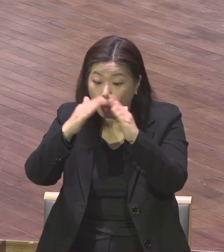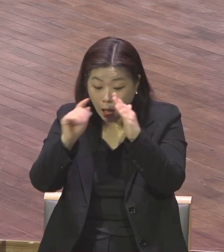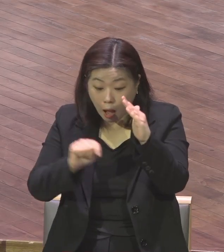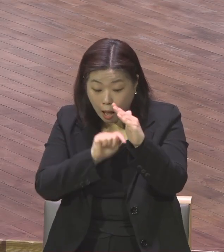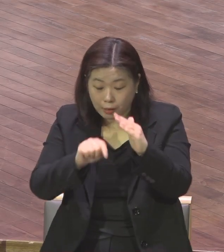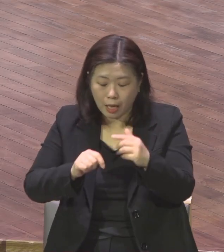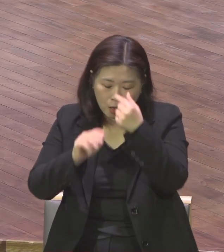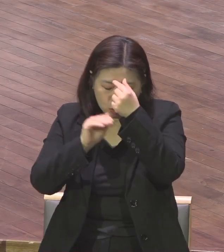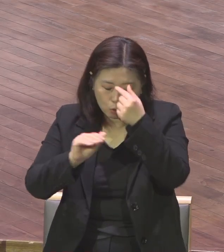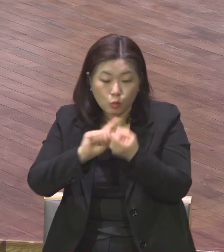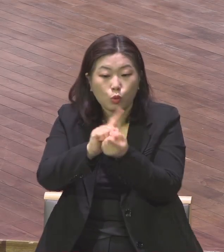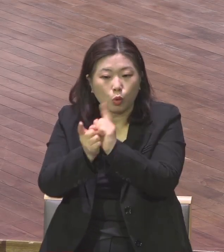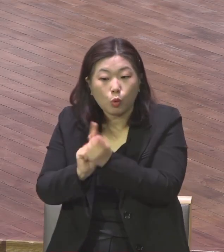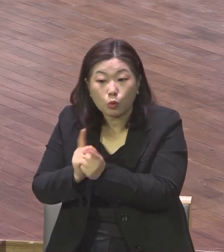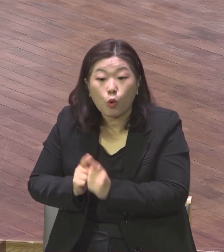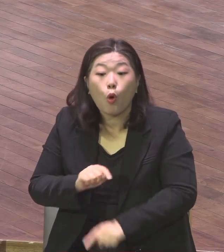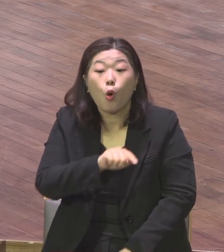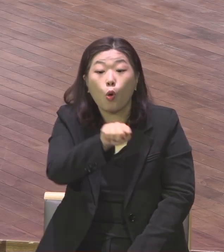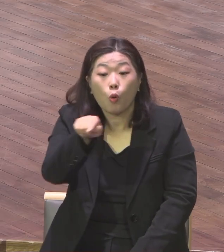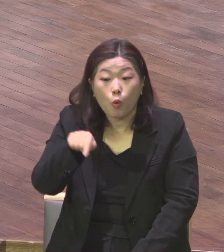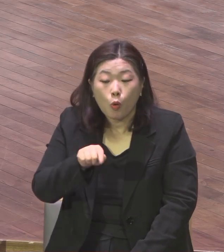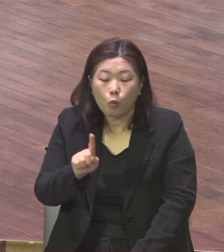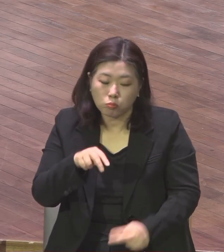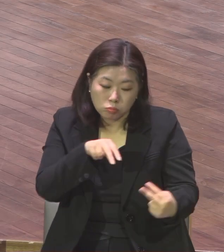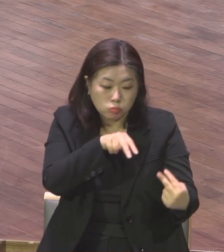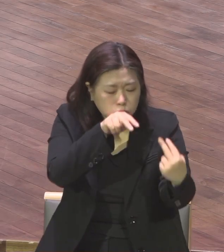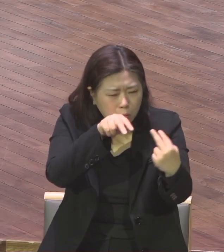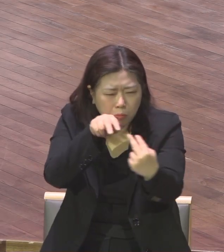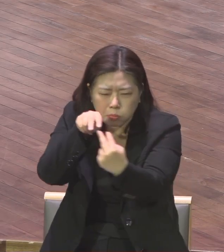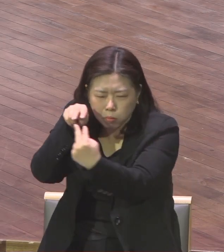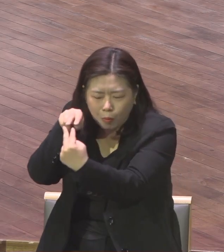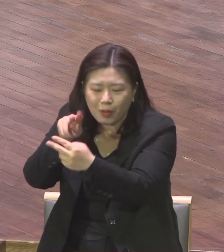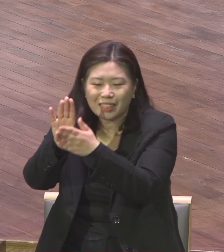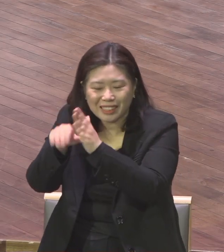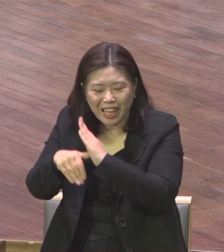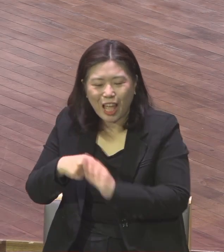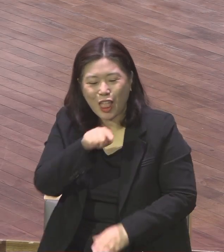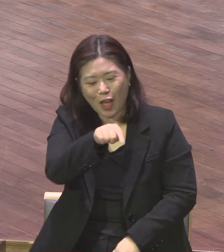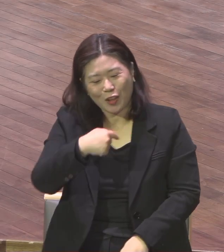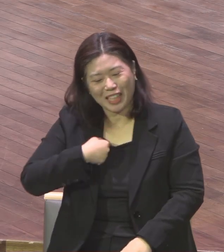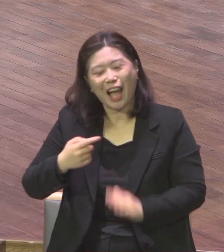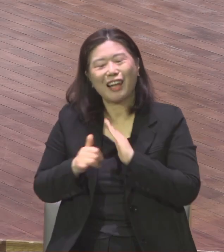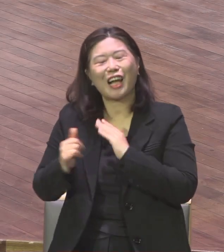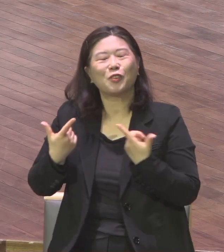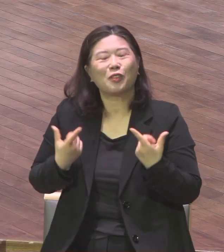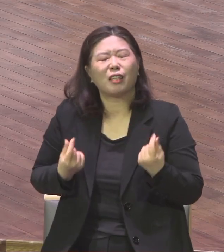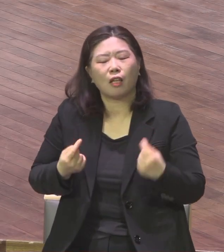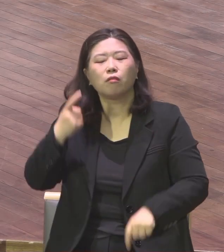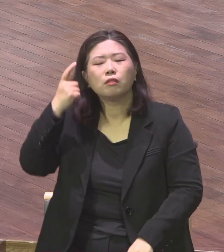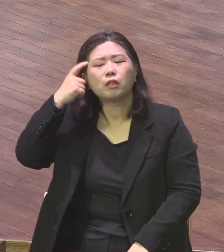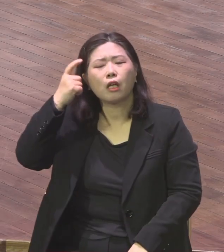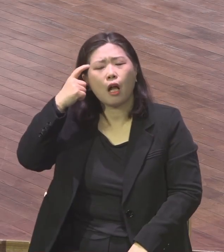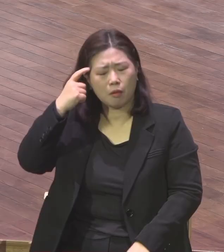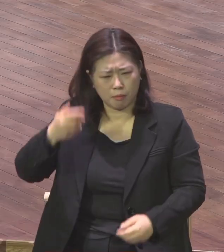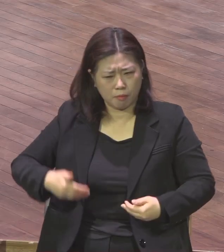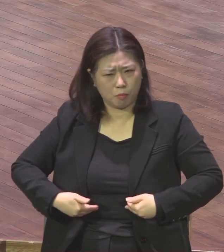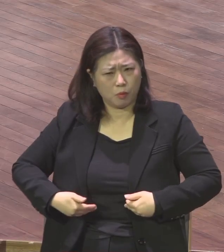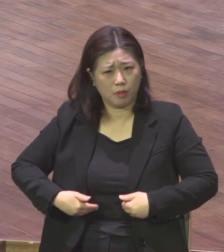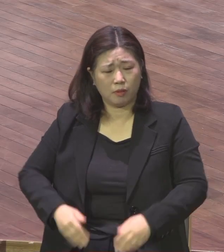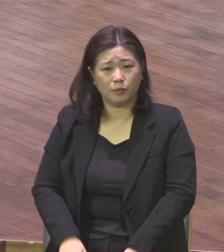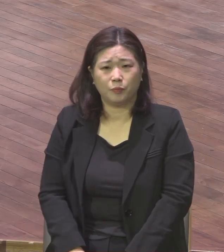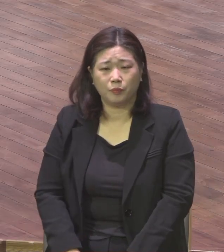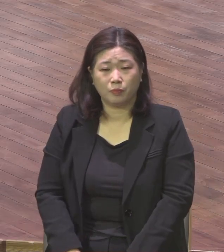의식을 가지시기 바랍니다. 영적 교회 와서 우리는 영적 한 가족이다. 왜냐하면 예수